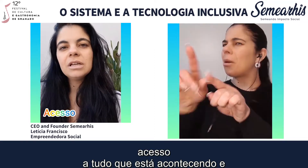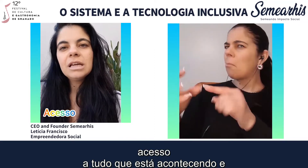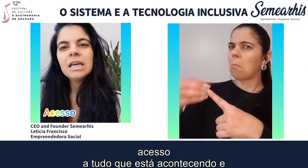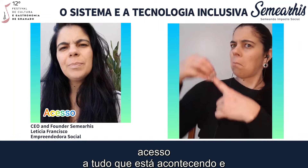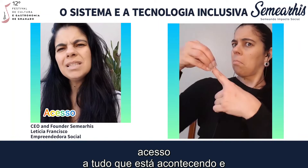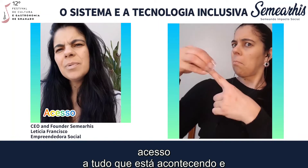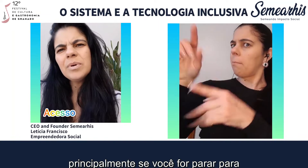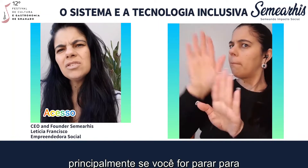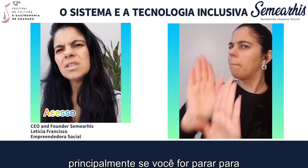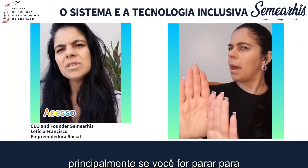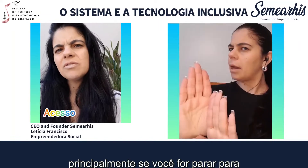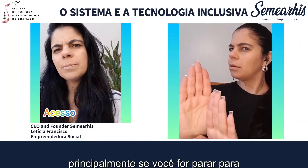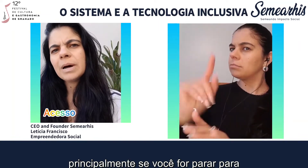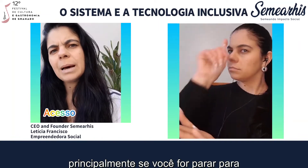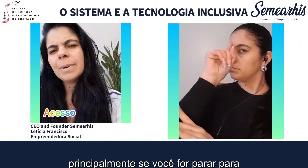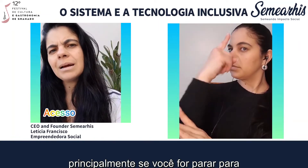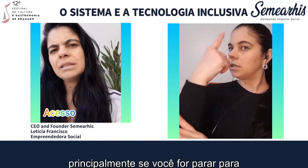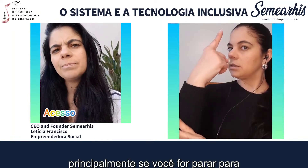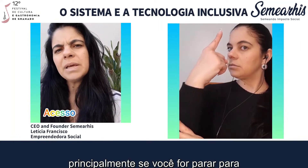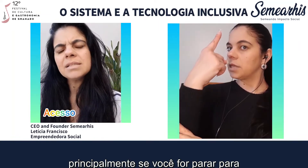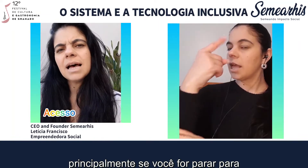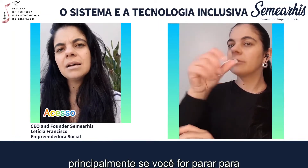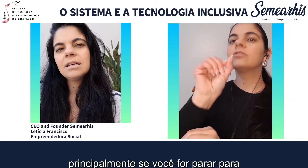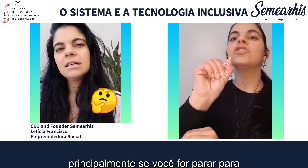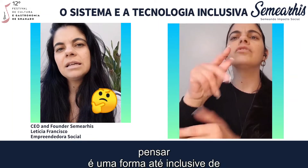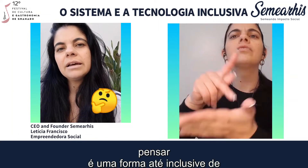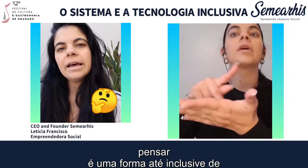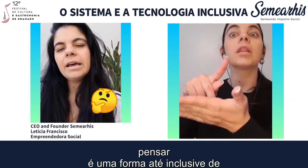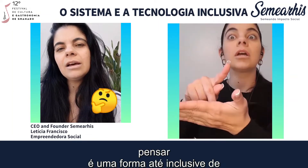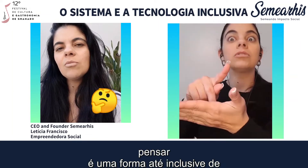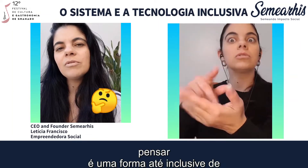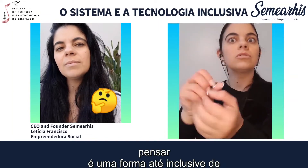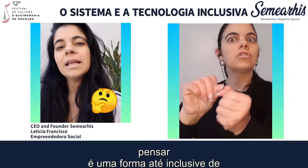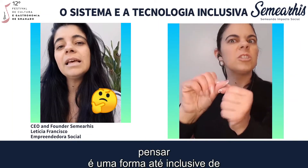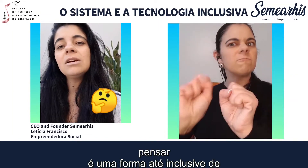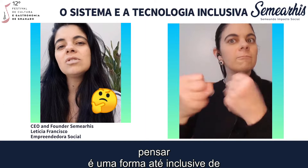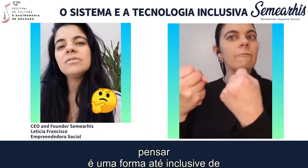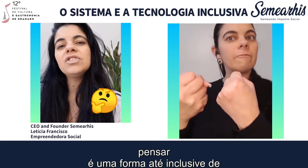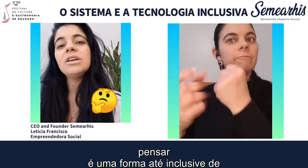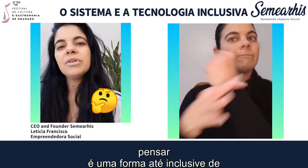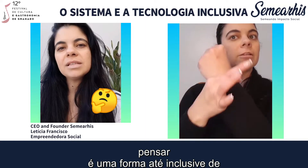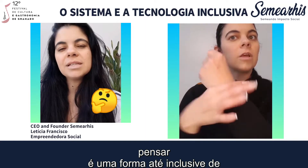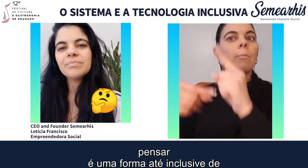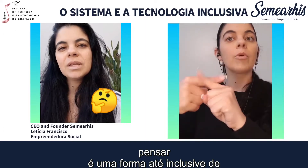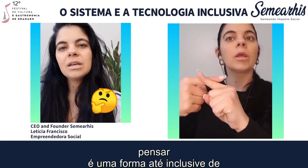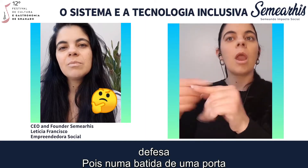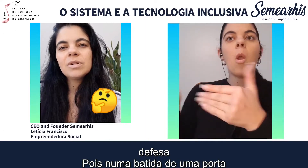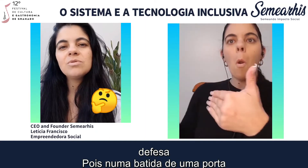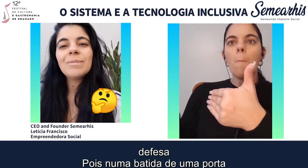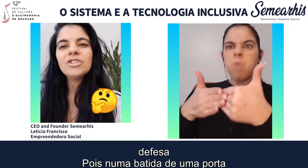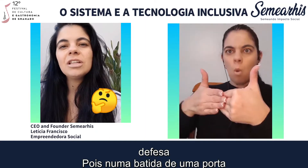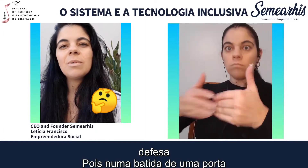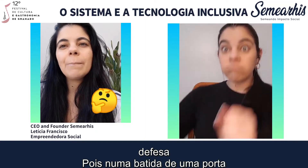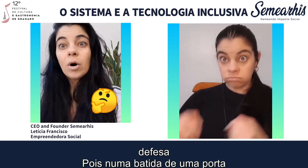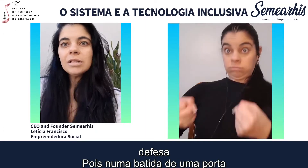acontecendo. E principalmente se você for parar para pensar, é uma forma até inclusive de defesa. Pois